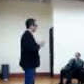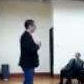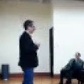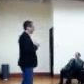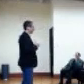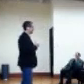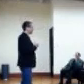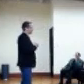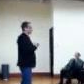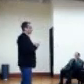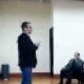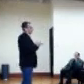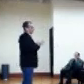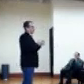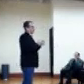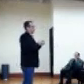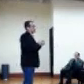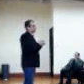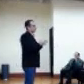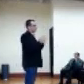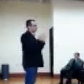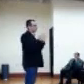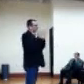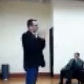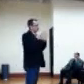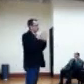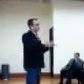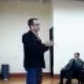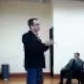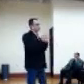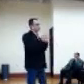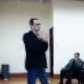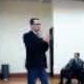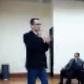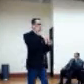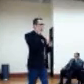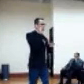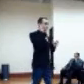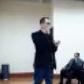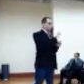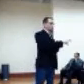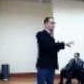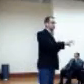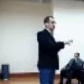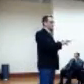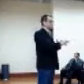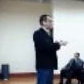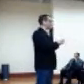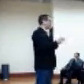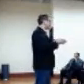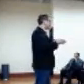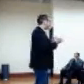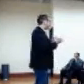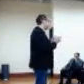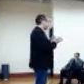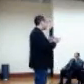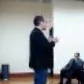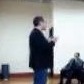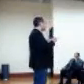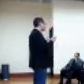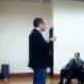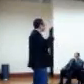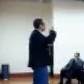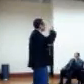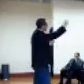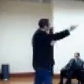institucionalmente dada para decir esto se quita, se quita, se quita. Pero hay que tener cuidado con no sesgar los resultados también. Yo soy muy celoso de eso. ¿Cuántas veces